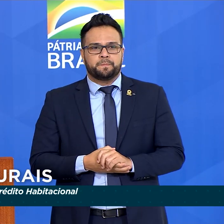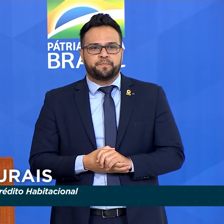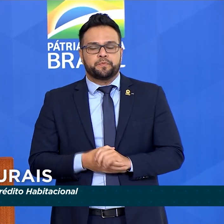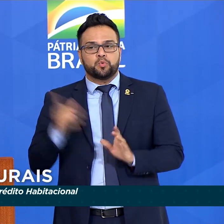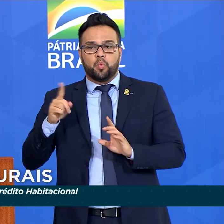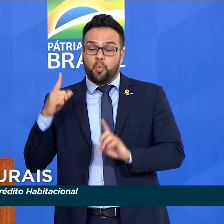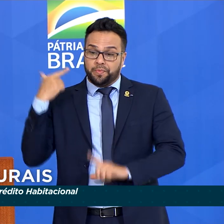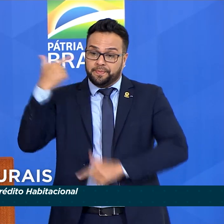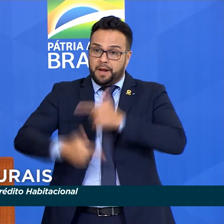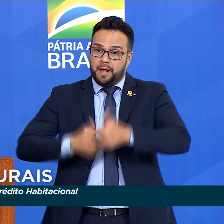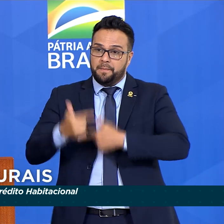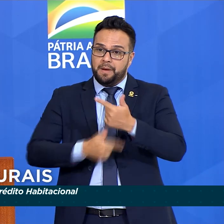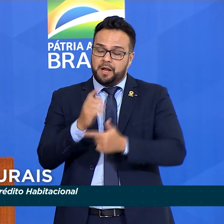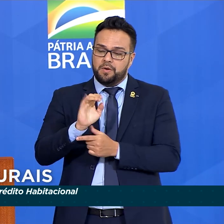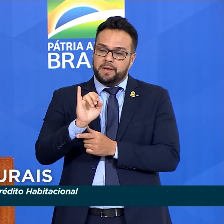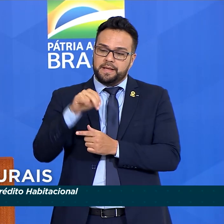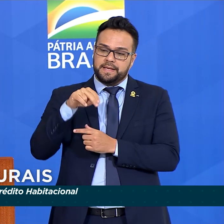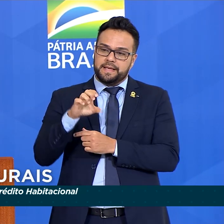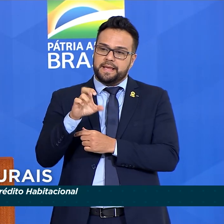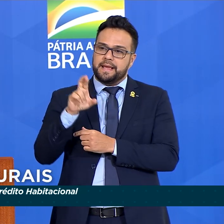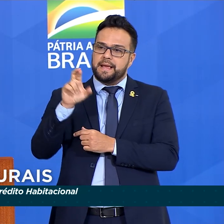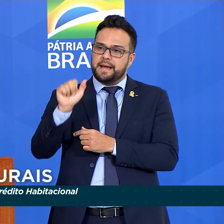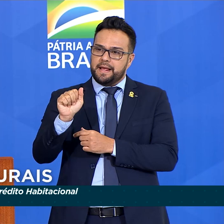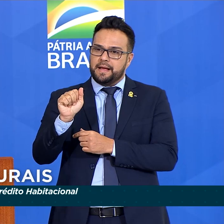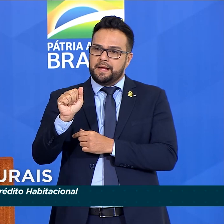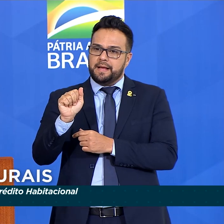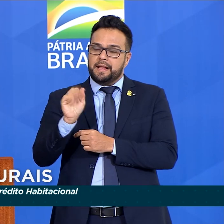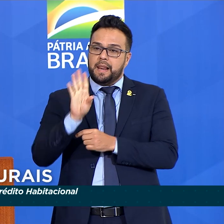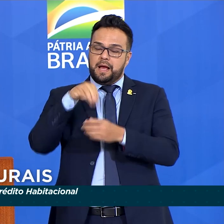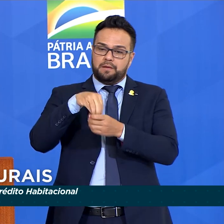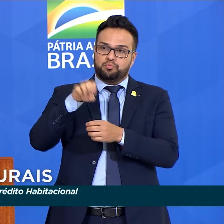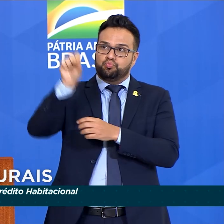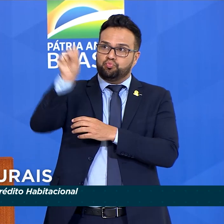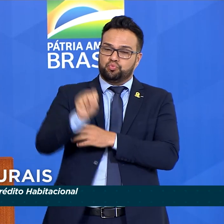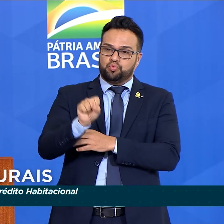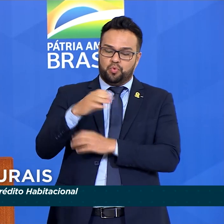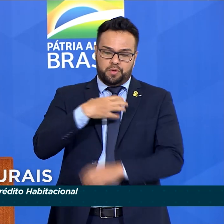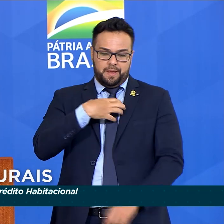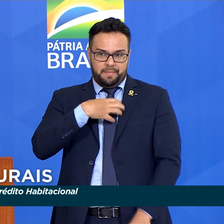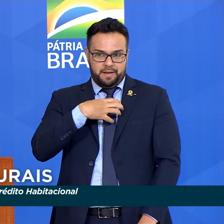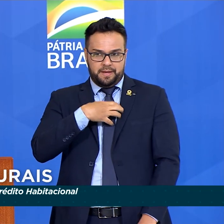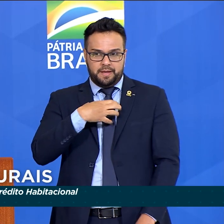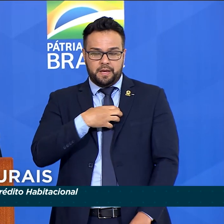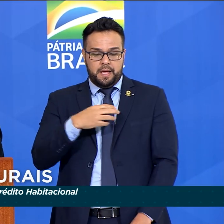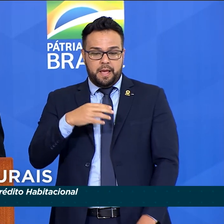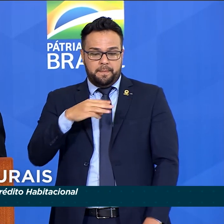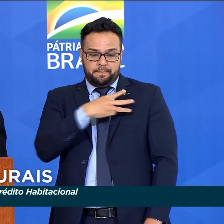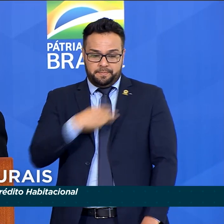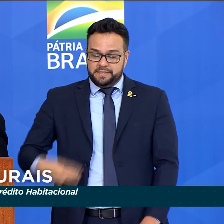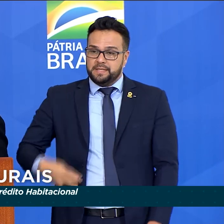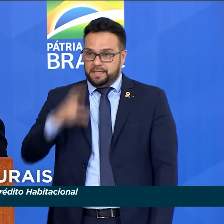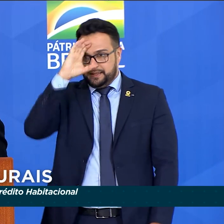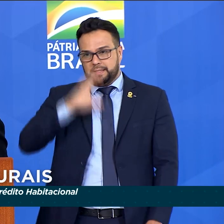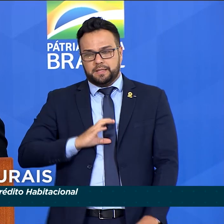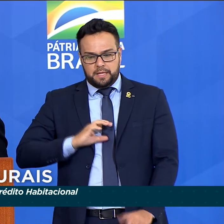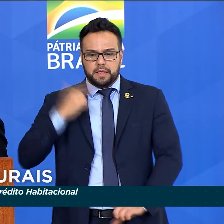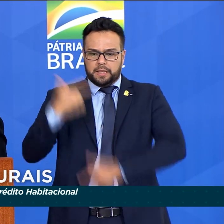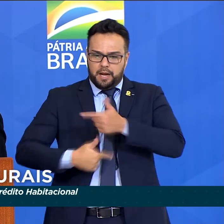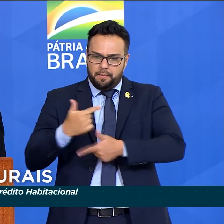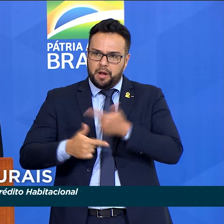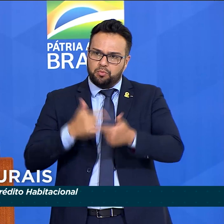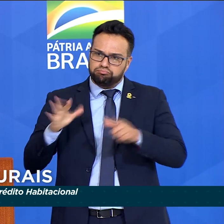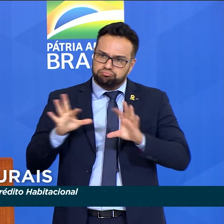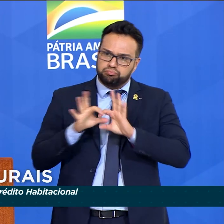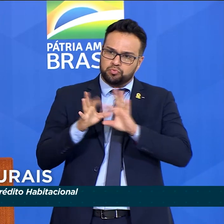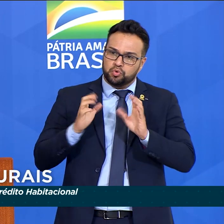força-tarefa que o INCRA teve que fazer no extremo sul da Bahia e que o Ministério da Cidadania participou ativamente conosco na questão da